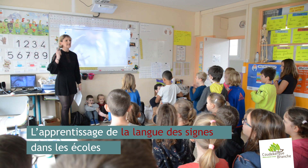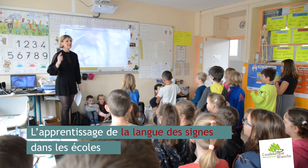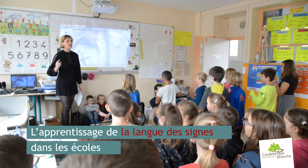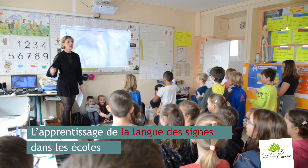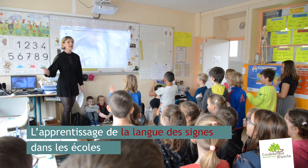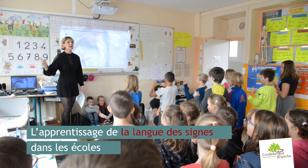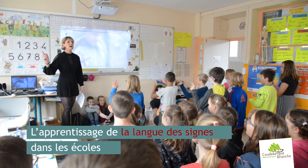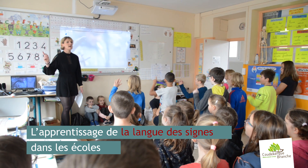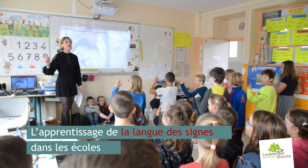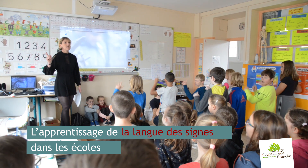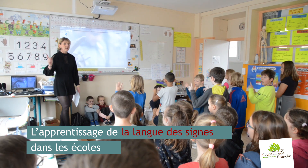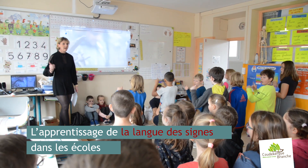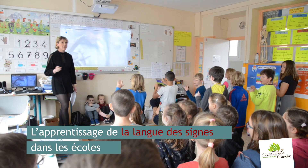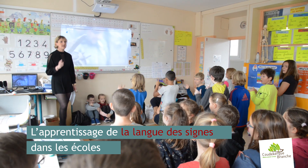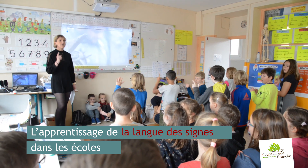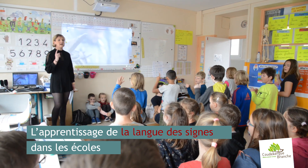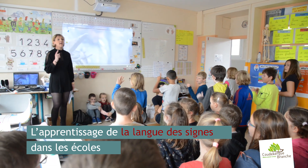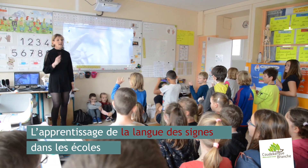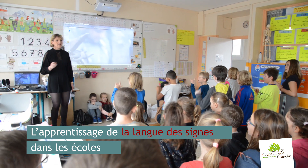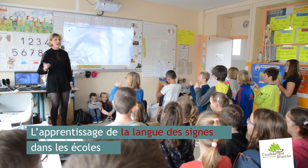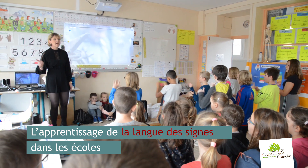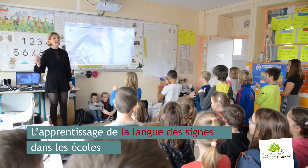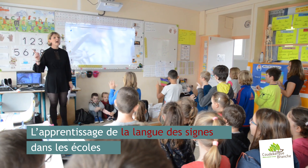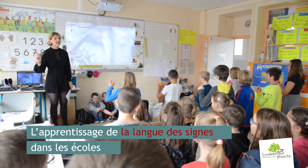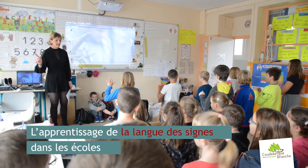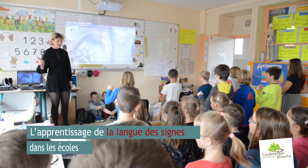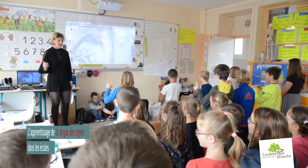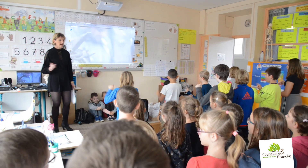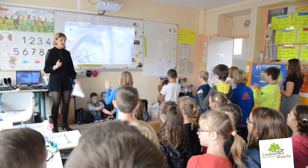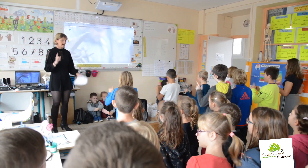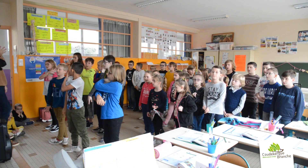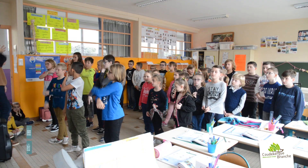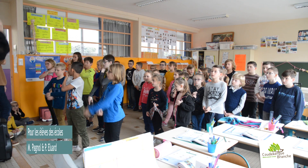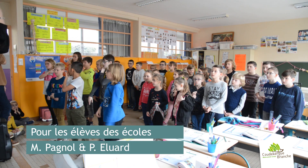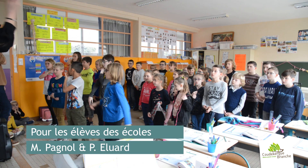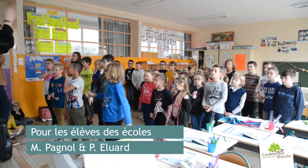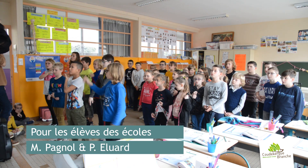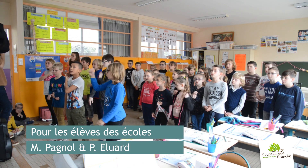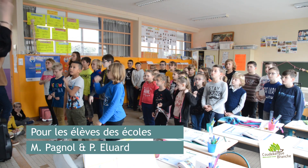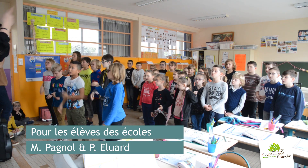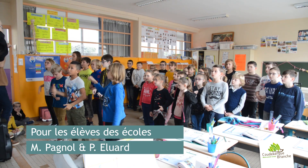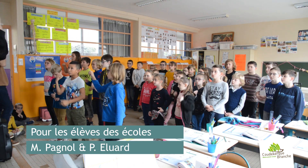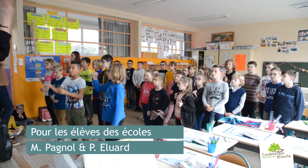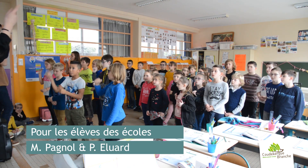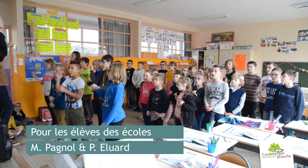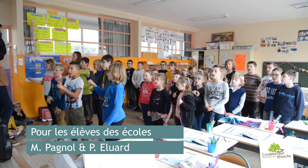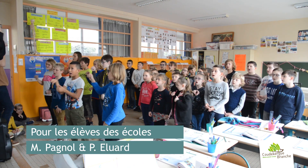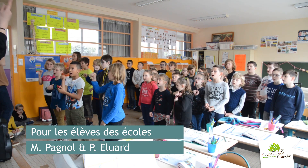on est dans le cadre d'un projet Erasmus qui travaille sur les langues. Et donc on a parlé l'année dernière avec les élèves des langues étrangères et on